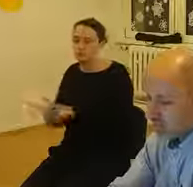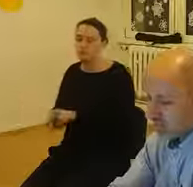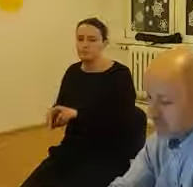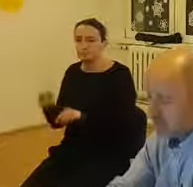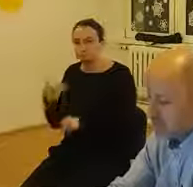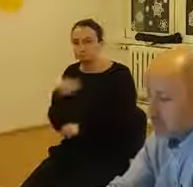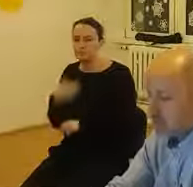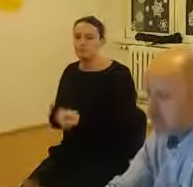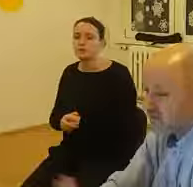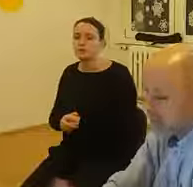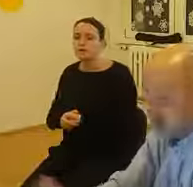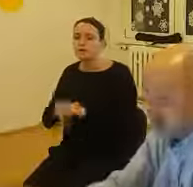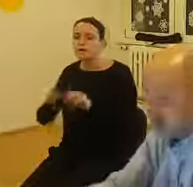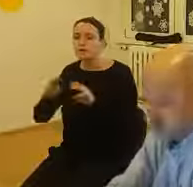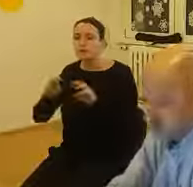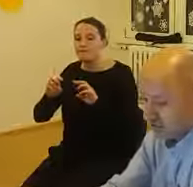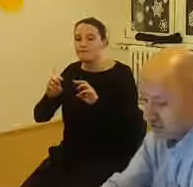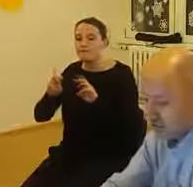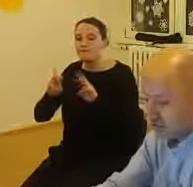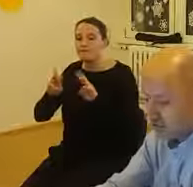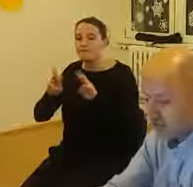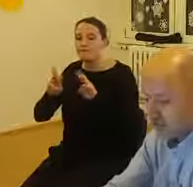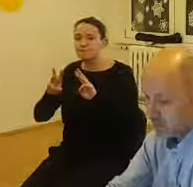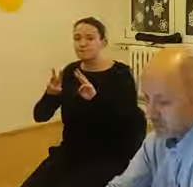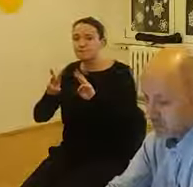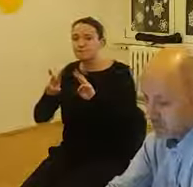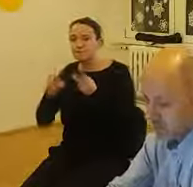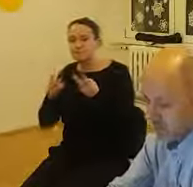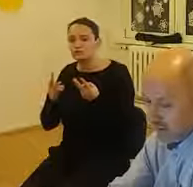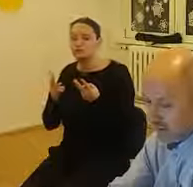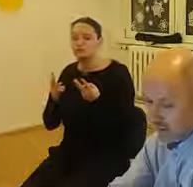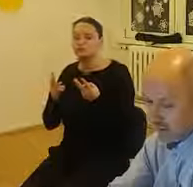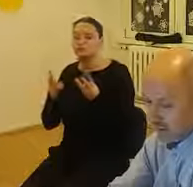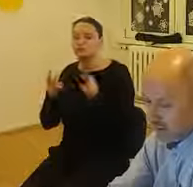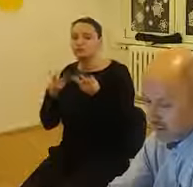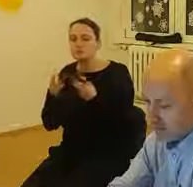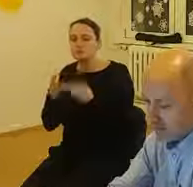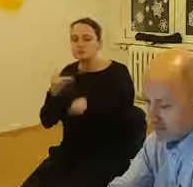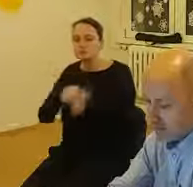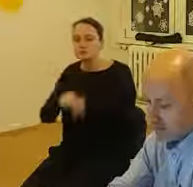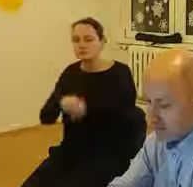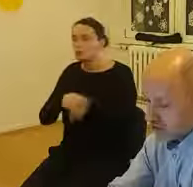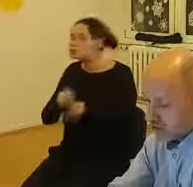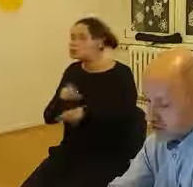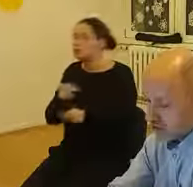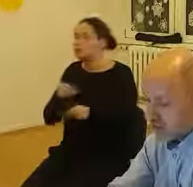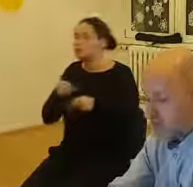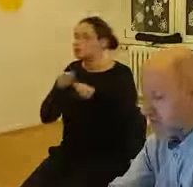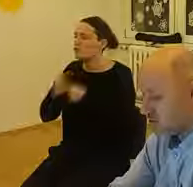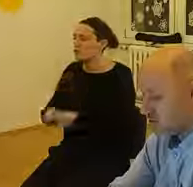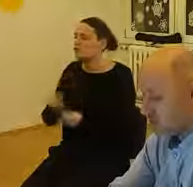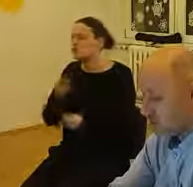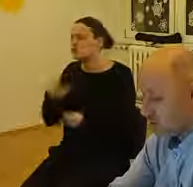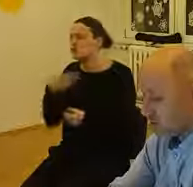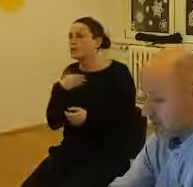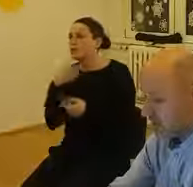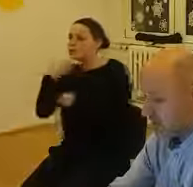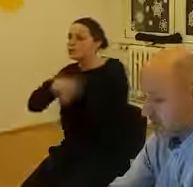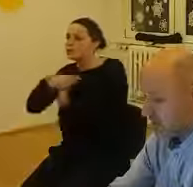One się odbywały, oczywiście nie dofinansowywaliśmy ich. Tu jest błąd z mojej strony. One dotyczyły wizji